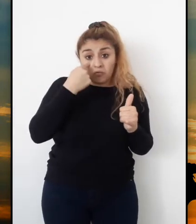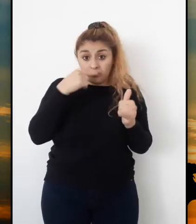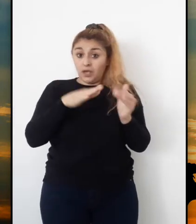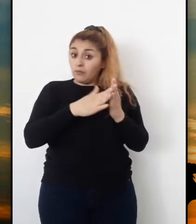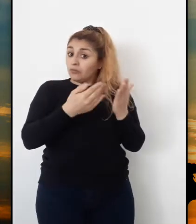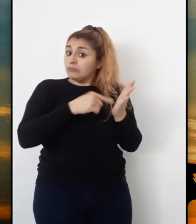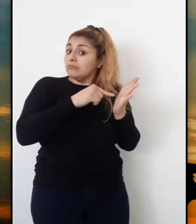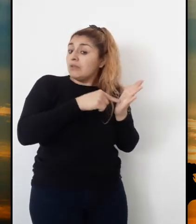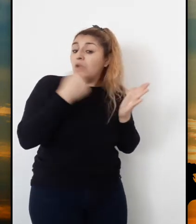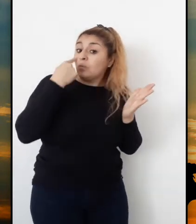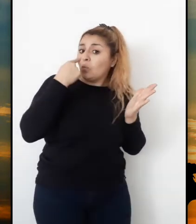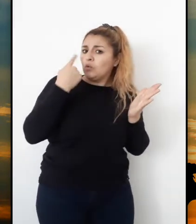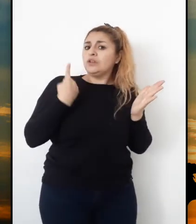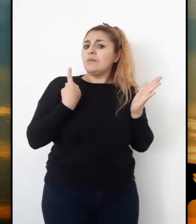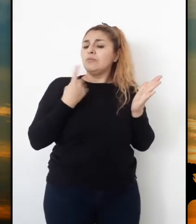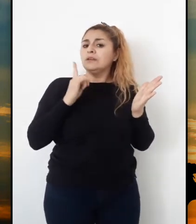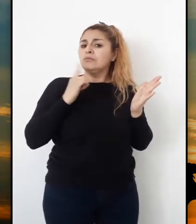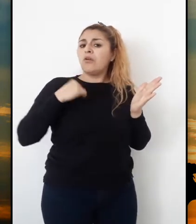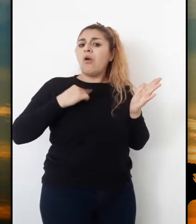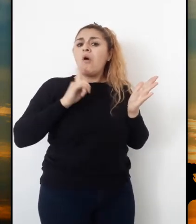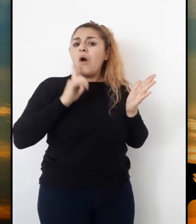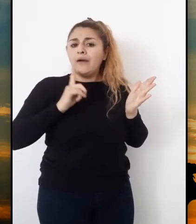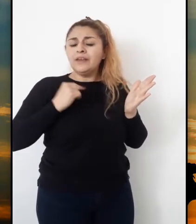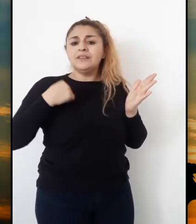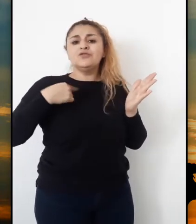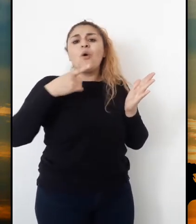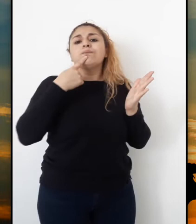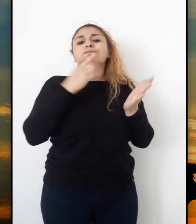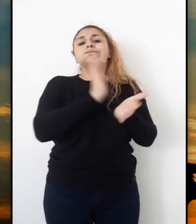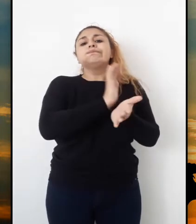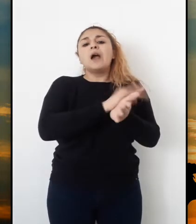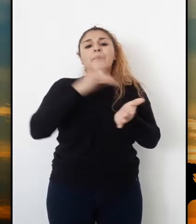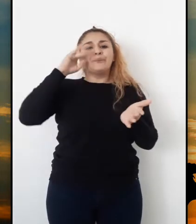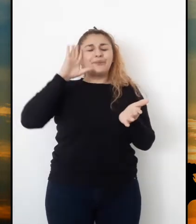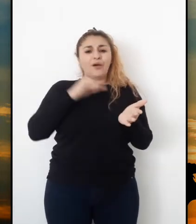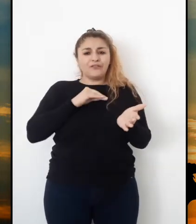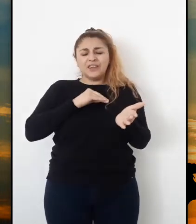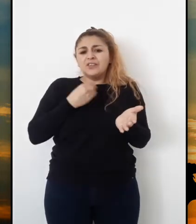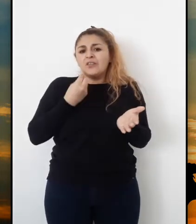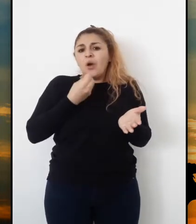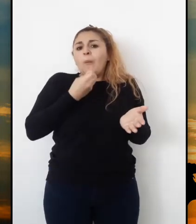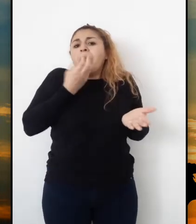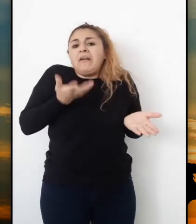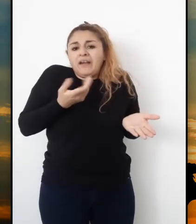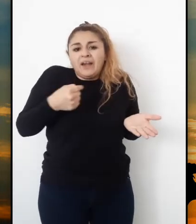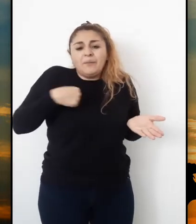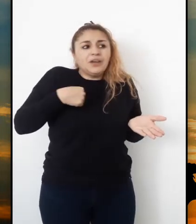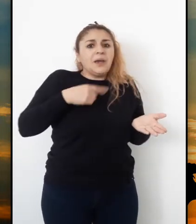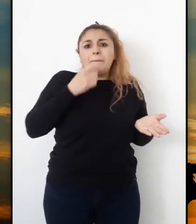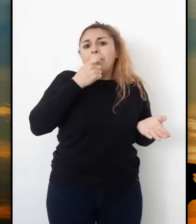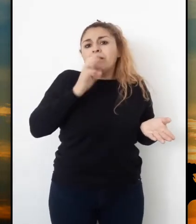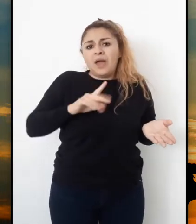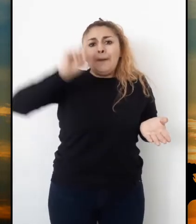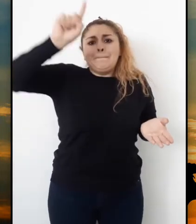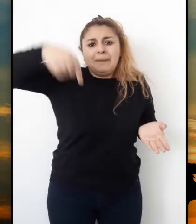versículo. Mais dans les situations difficiles, pero las situaciones difíciles, je n'arrive pas à remercier Dieu. No